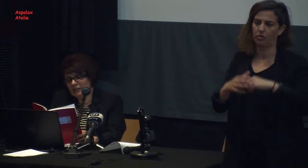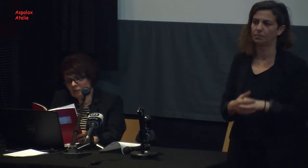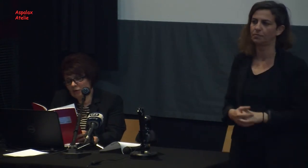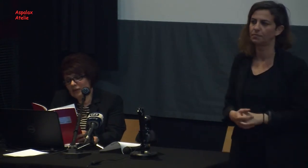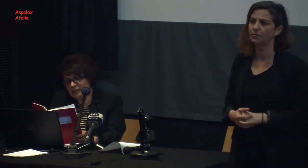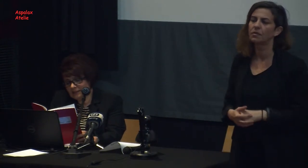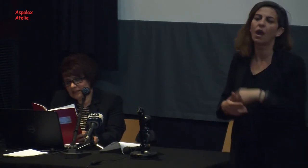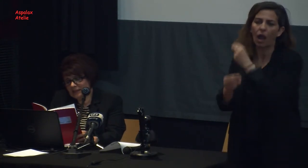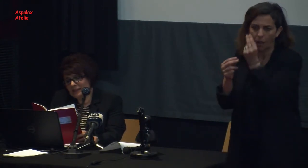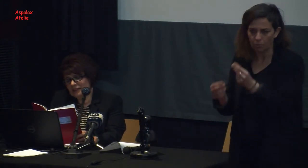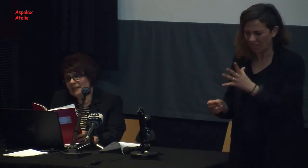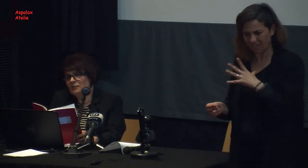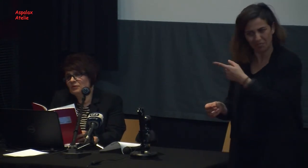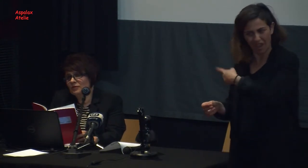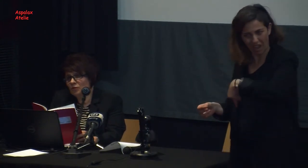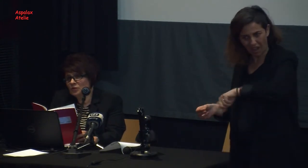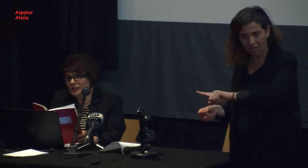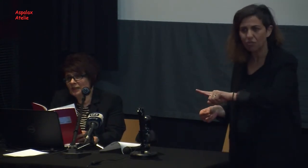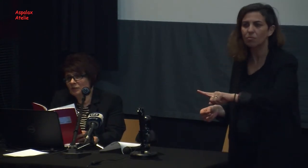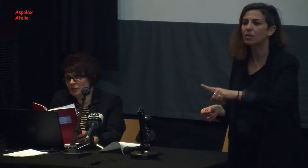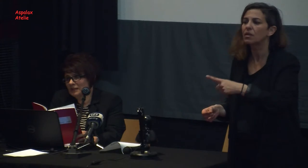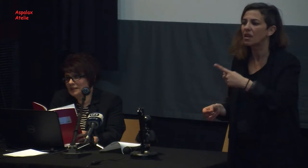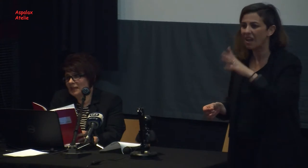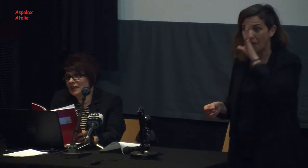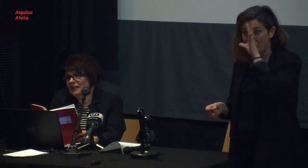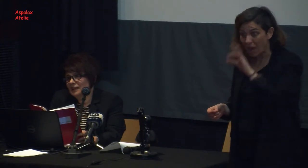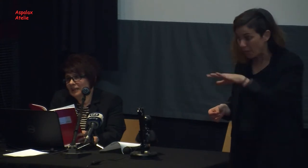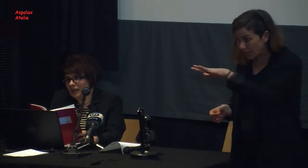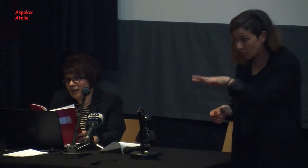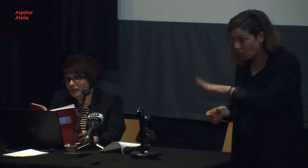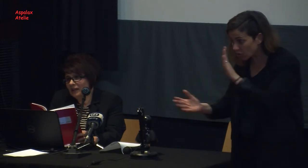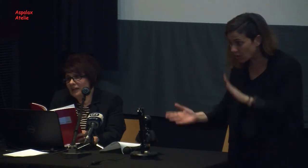παραλήρημα για να μπορέσει να επιβιώσει, για να μπορέσει